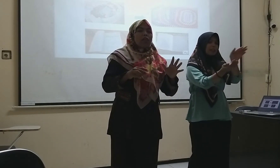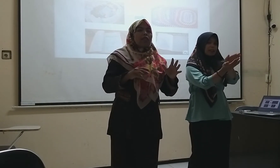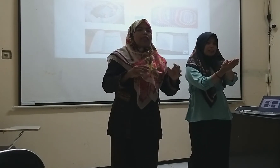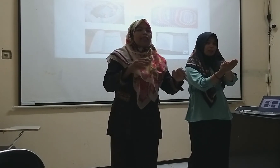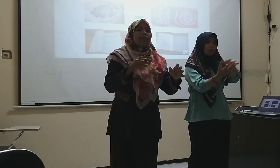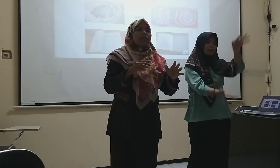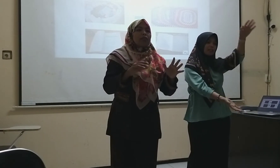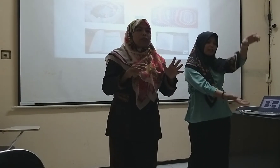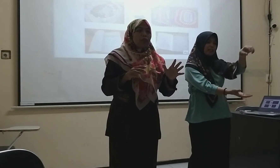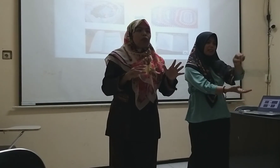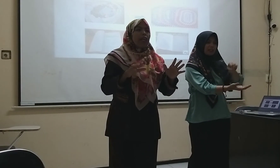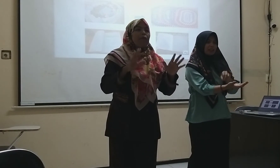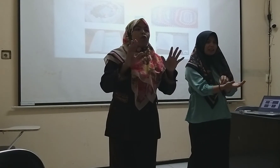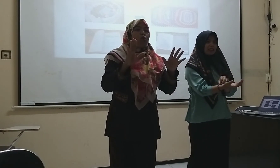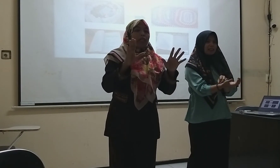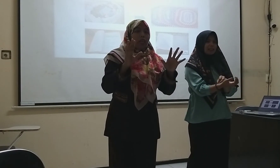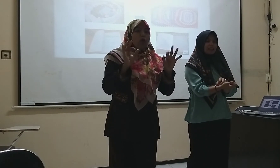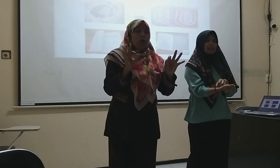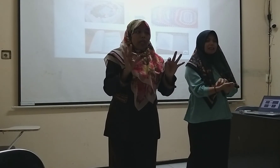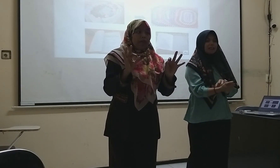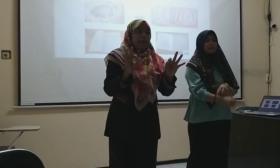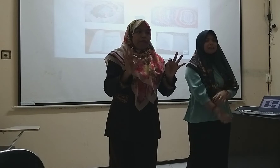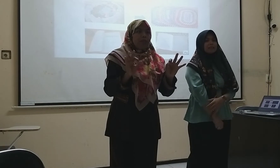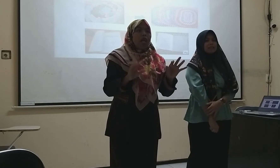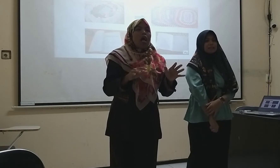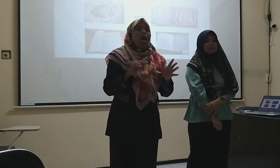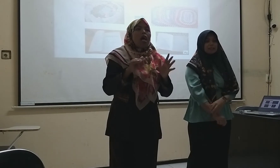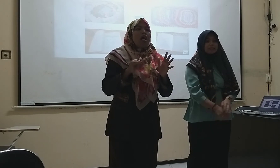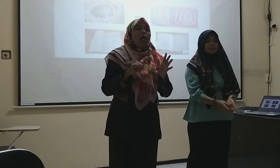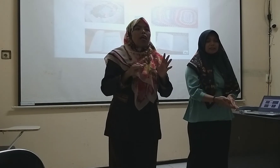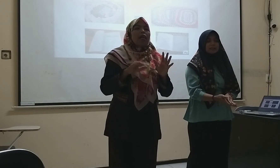kita jadikan satu, kita jilid.